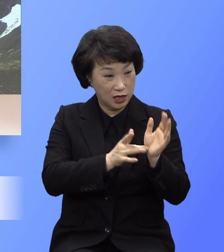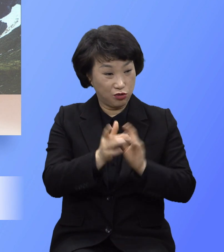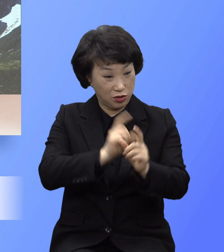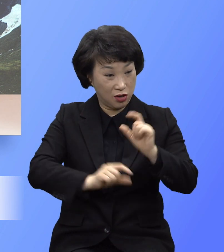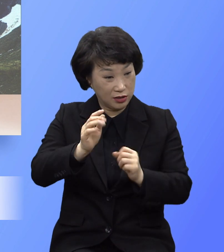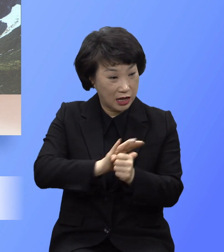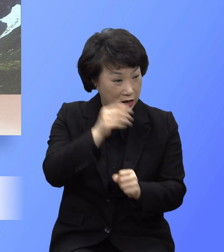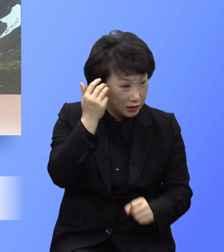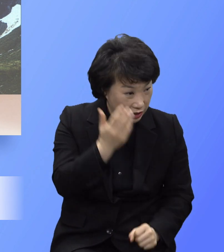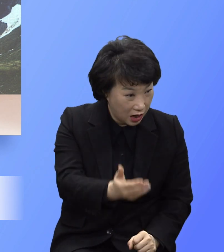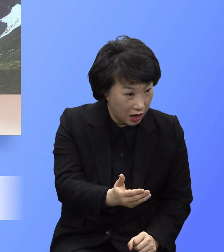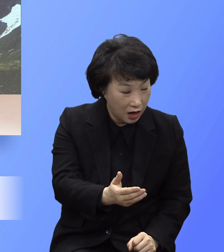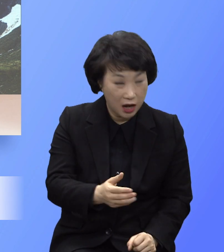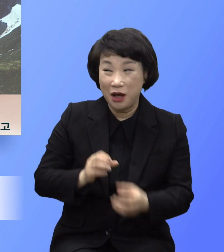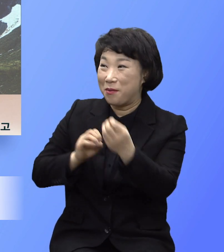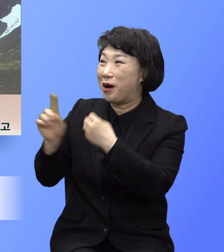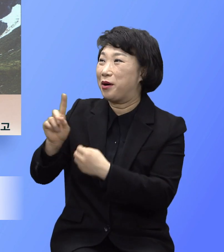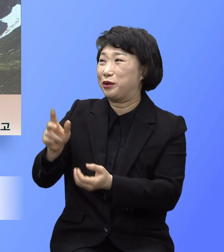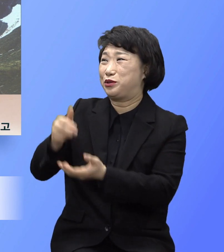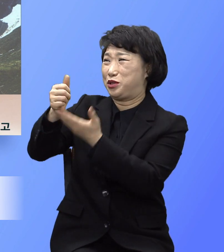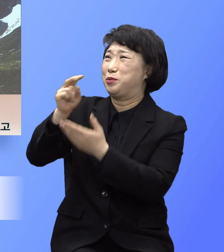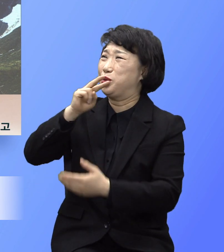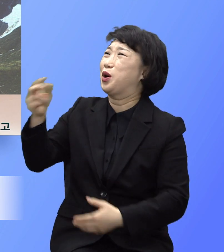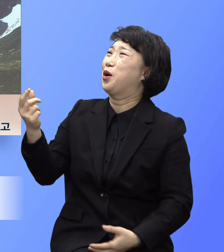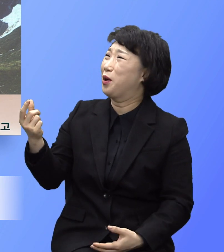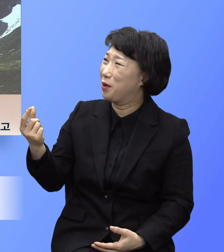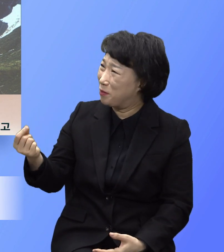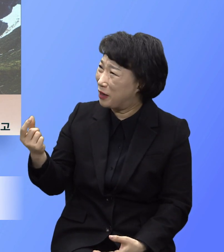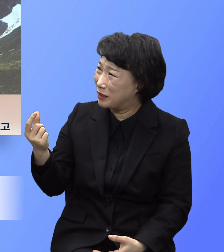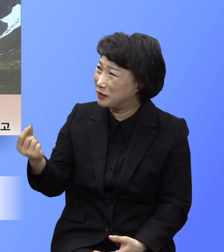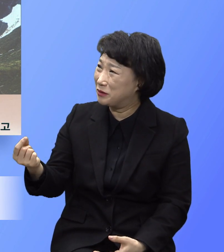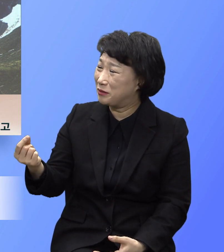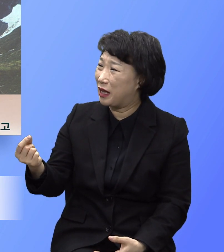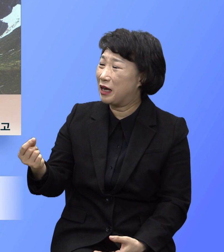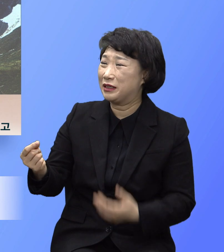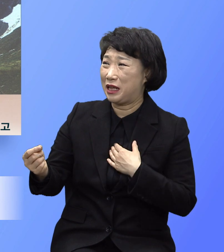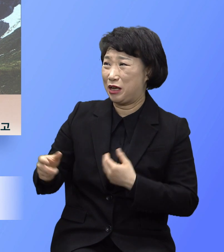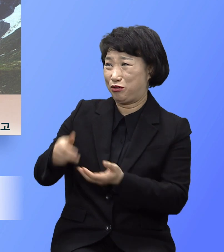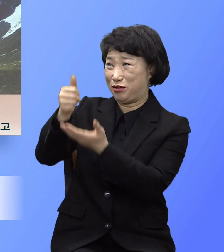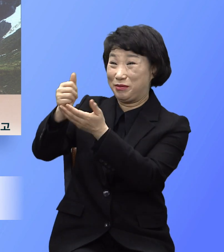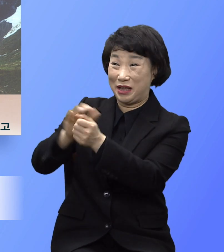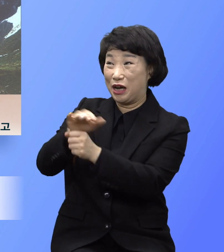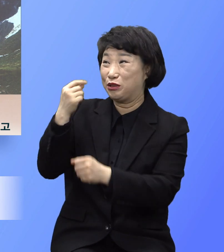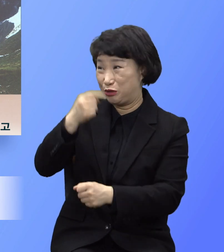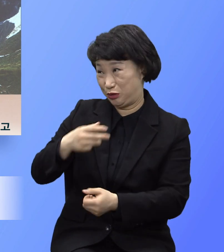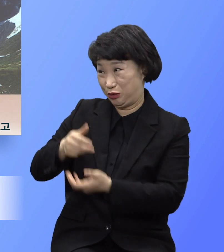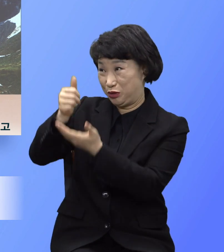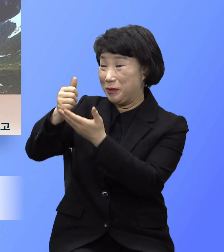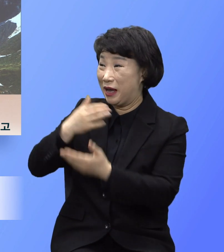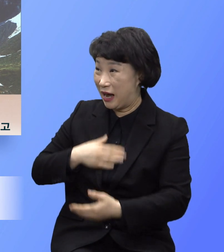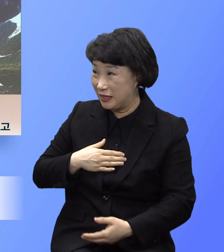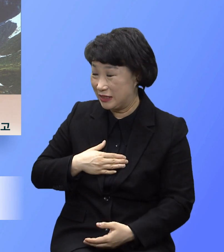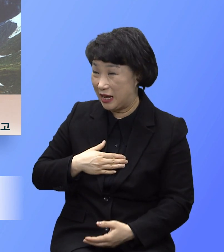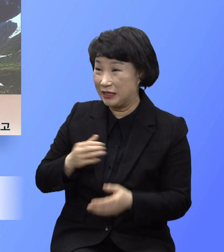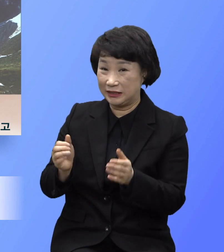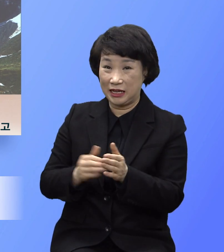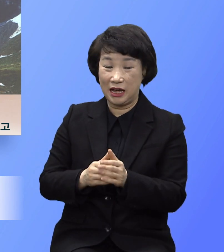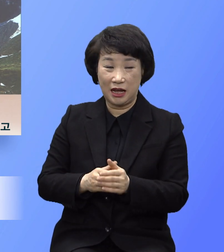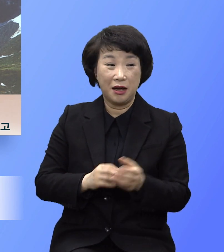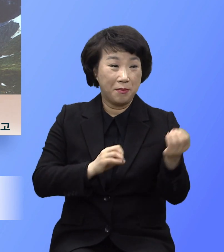사랑하느냐? 가로되 주여 그러하오이다. 내가 주를 사랑하는 주께서